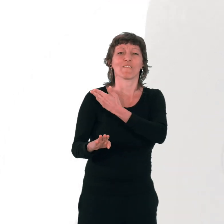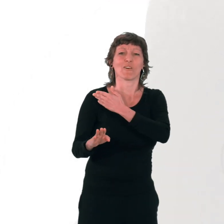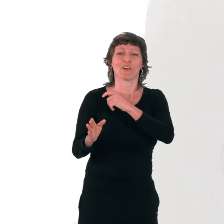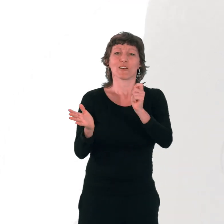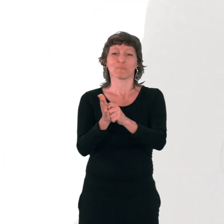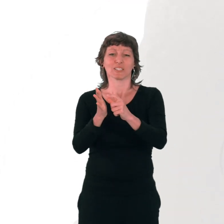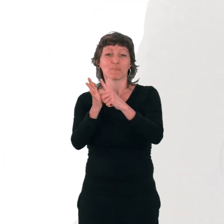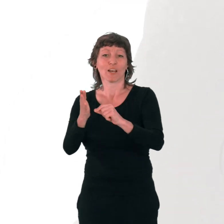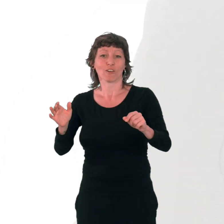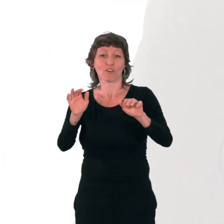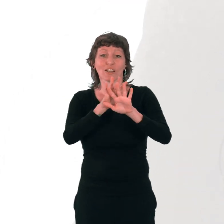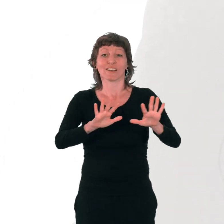Elles ont suivi Jésus